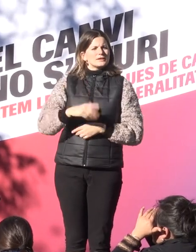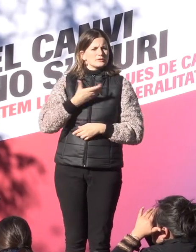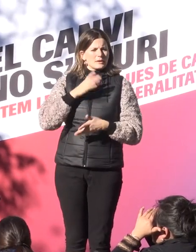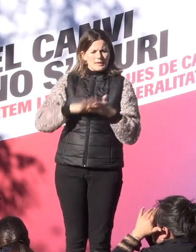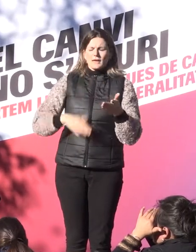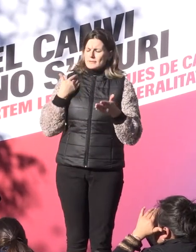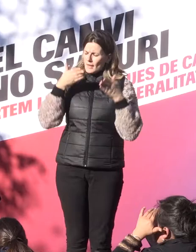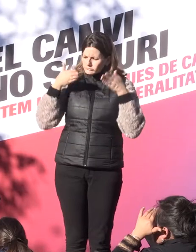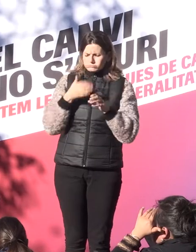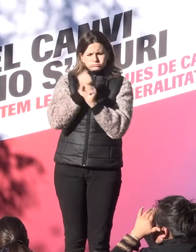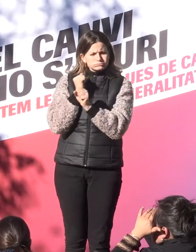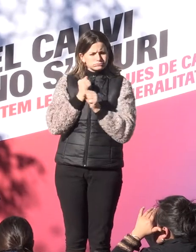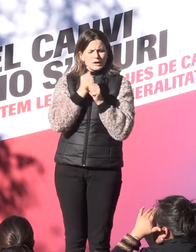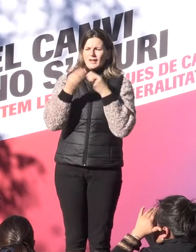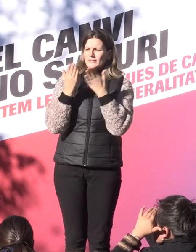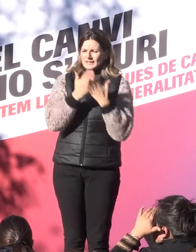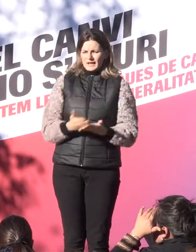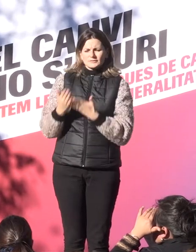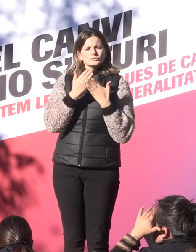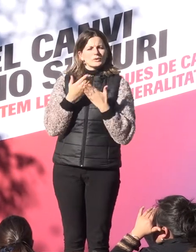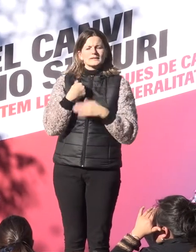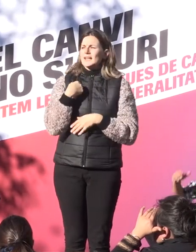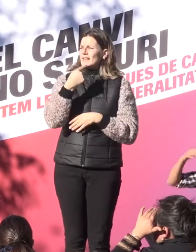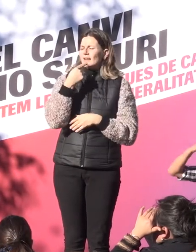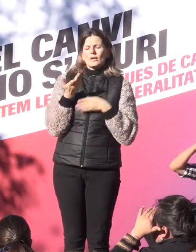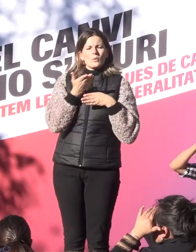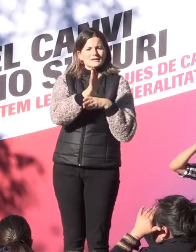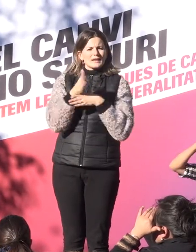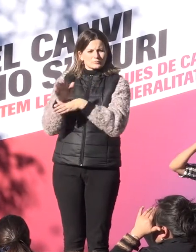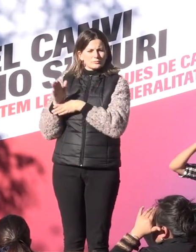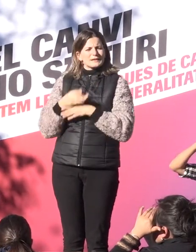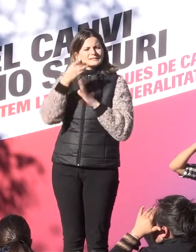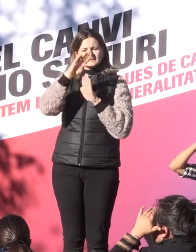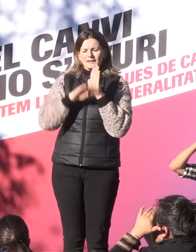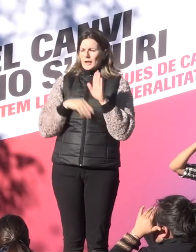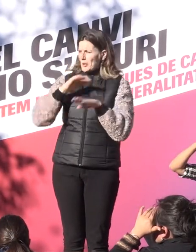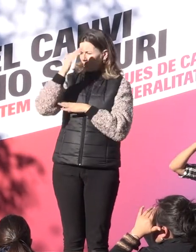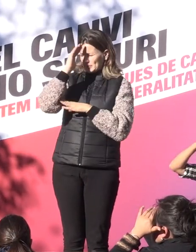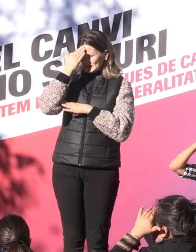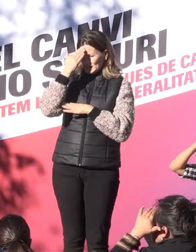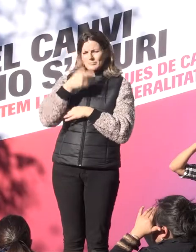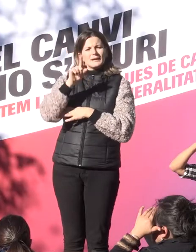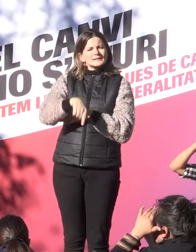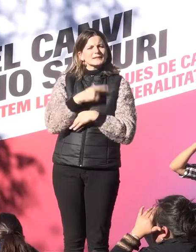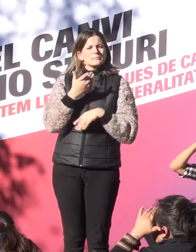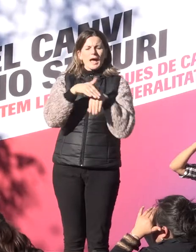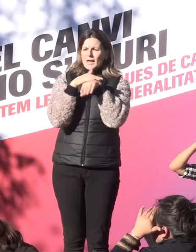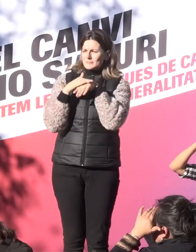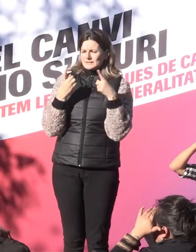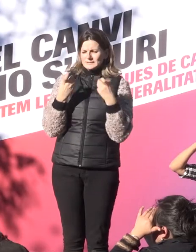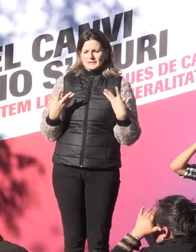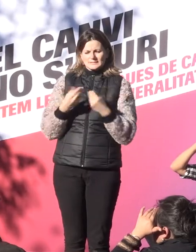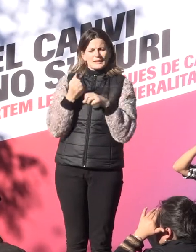ya se están trabajando haciendo unos estudios que dicen cuáles son las propuestas y los ejes principales y con qué administraciones hay que